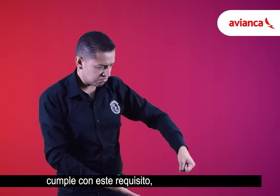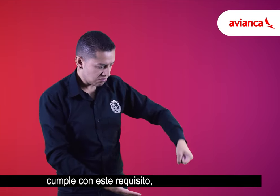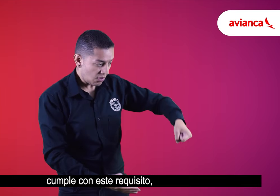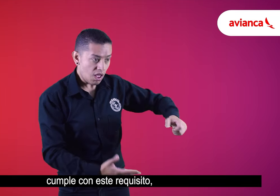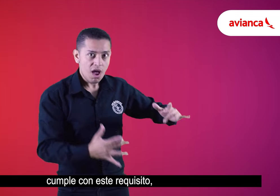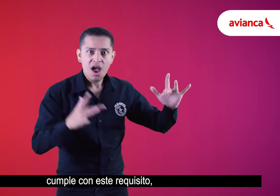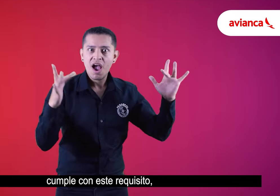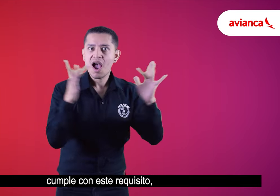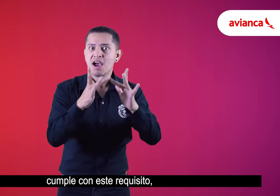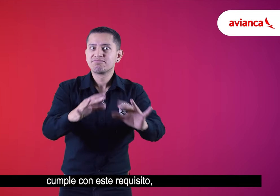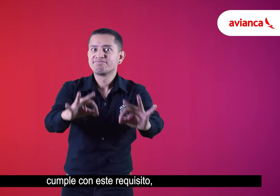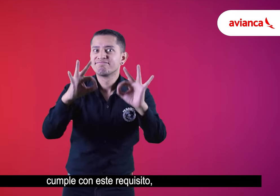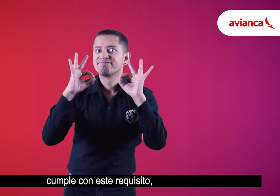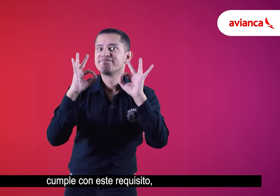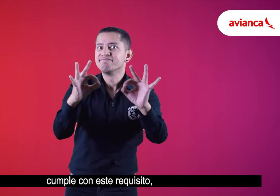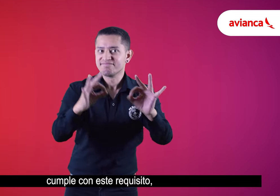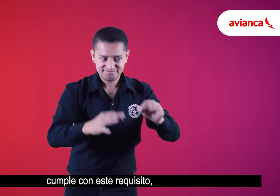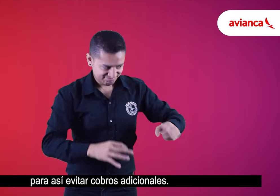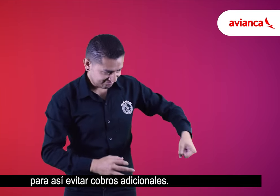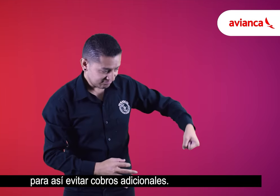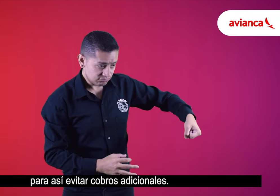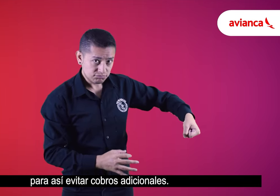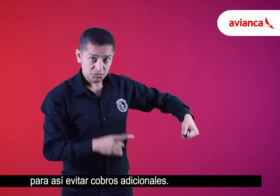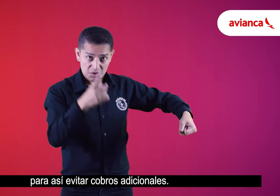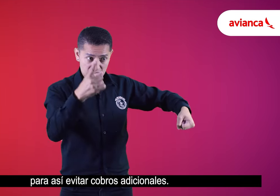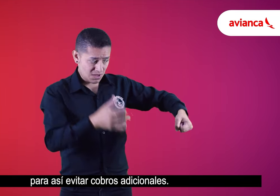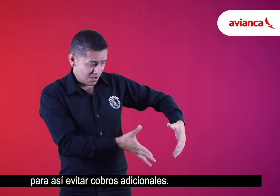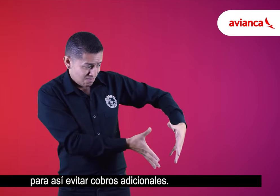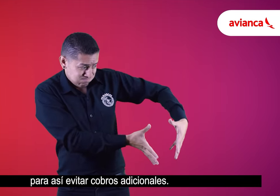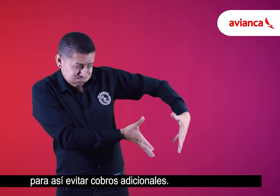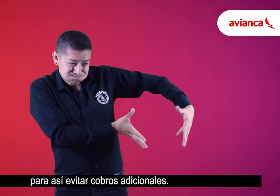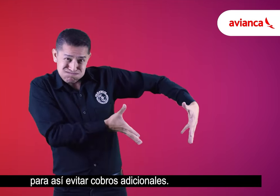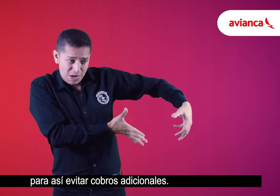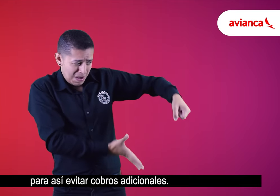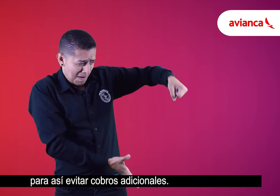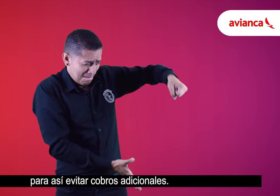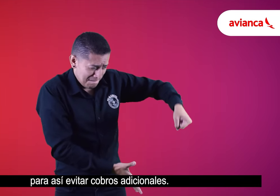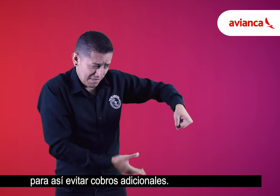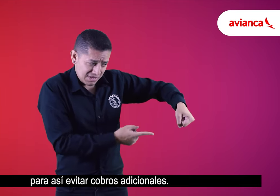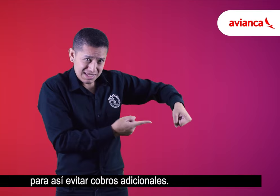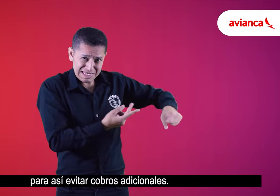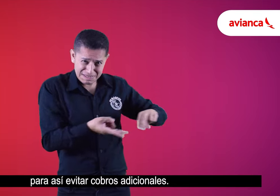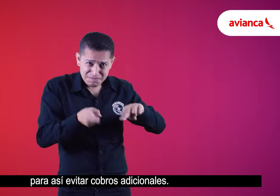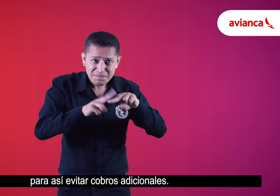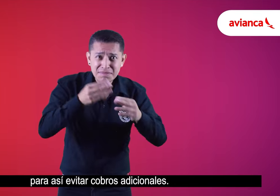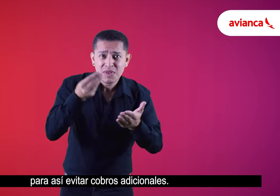requisito, para así evitar cobros adicionales.